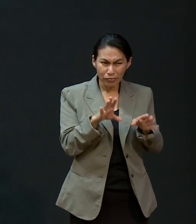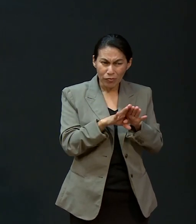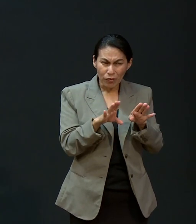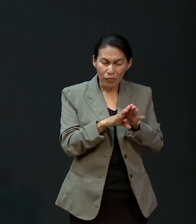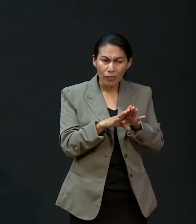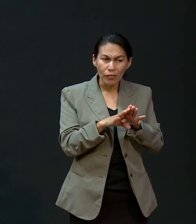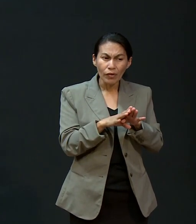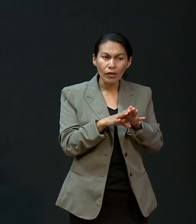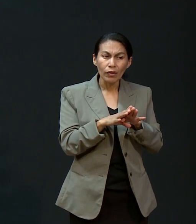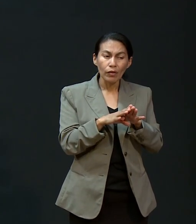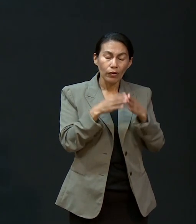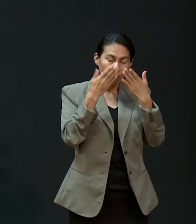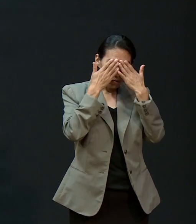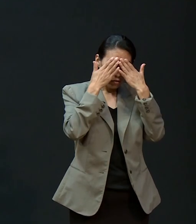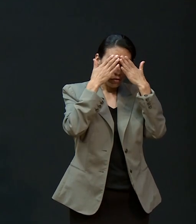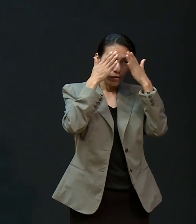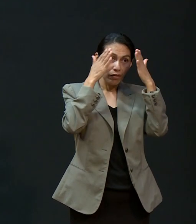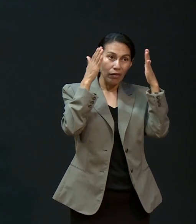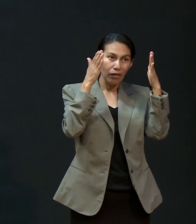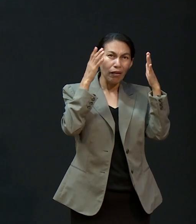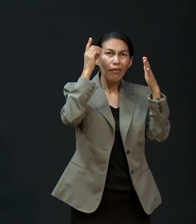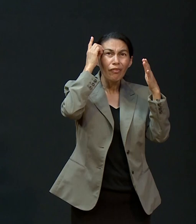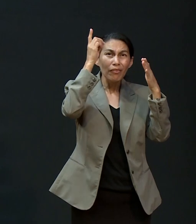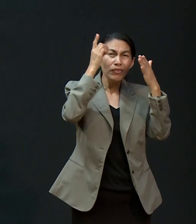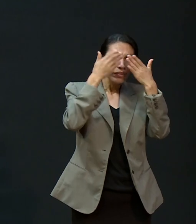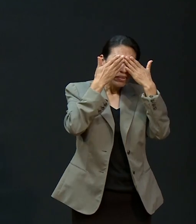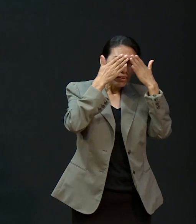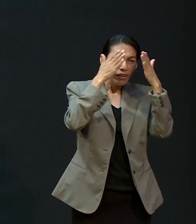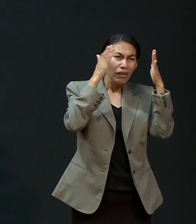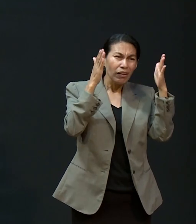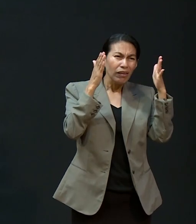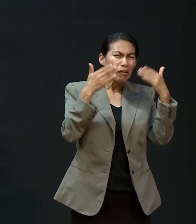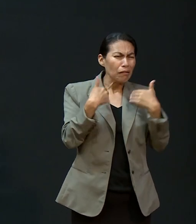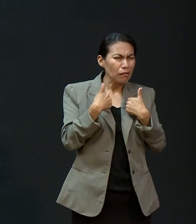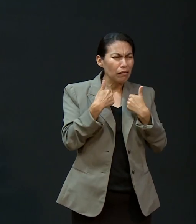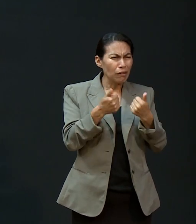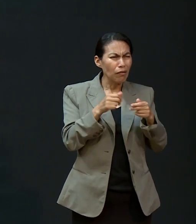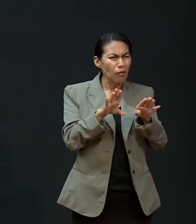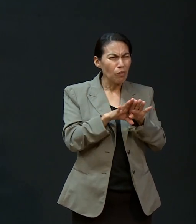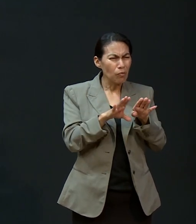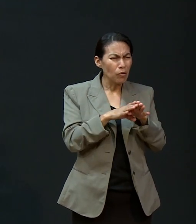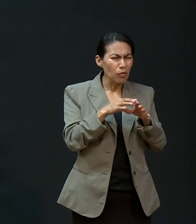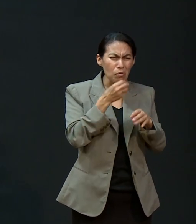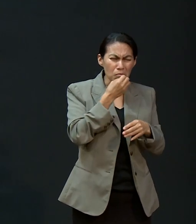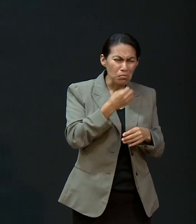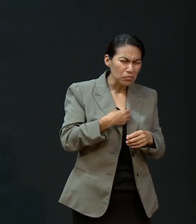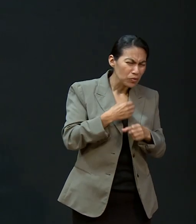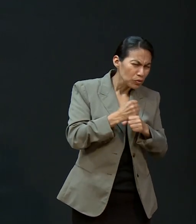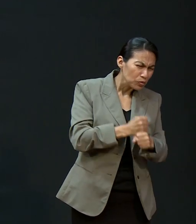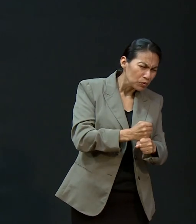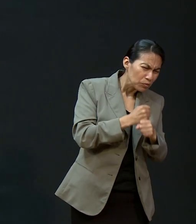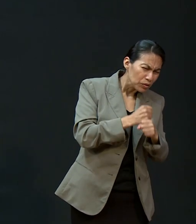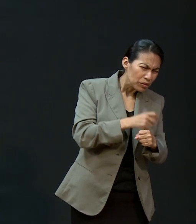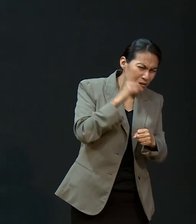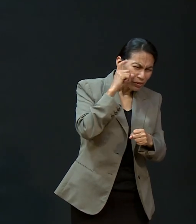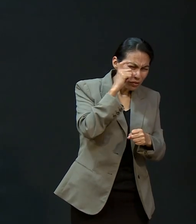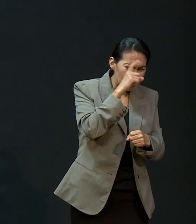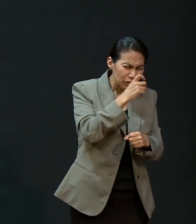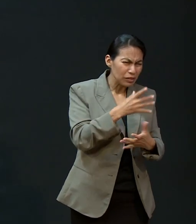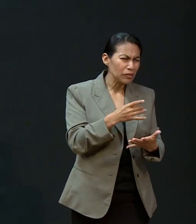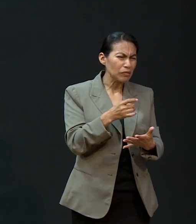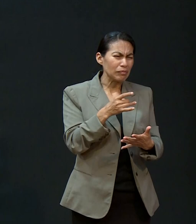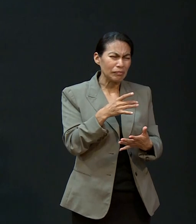poder ver resultados y cómo Dios te fue guiando a comprender en medio del dolor, de la pérdida de tu tía.